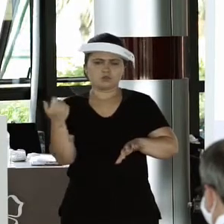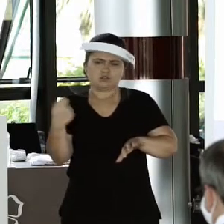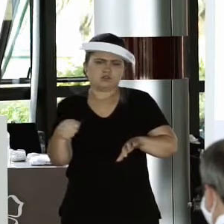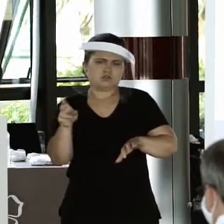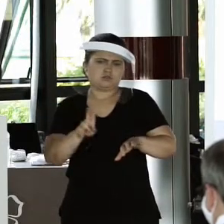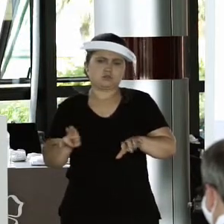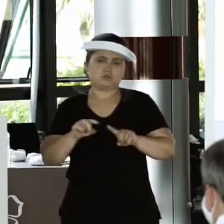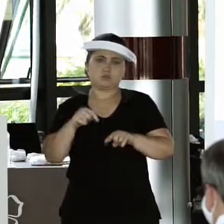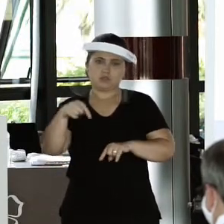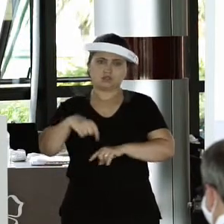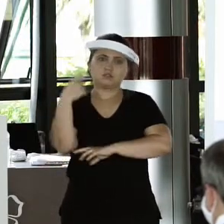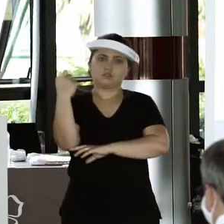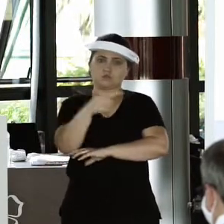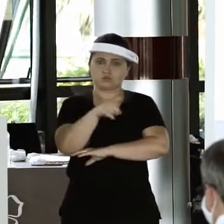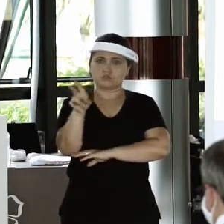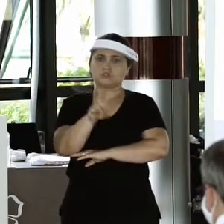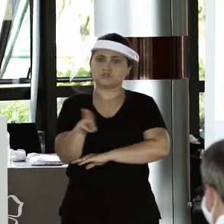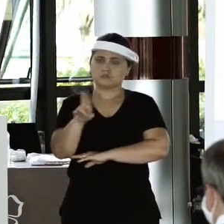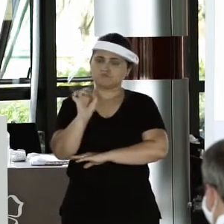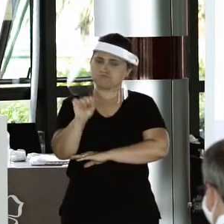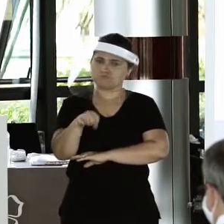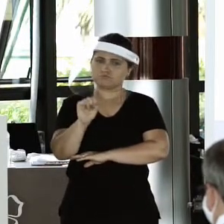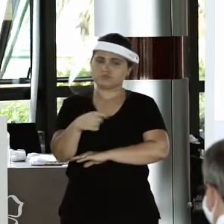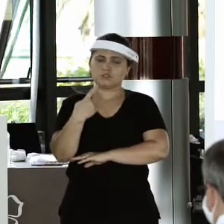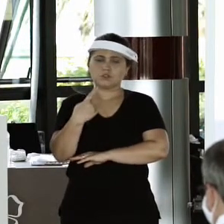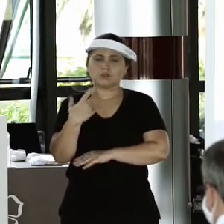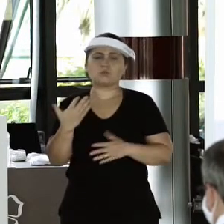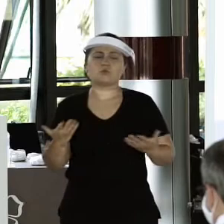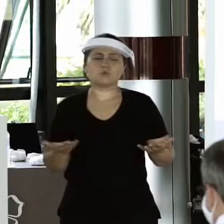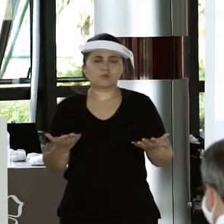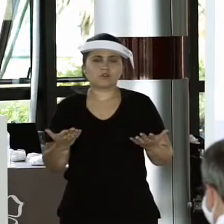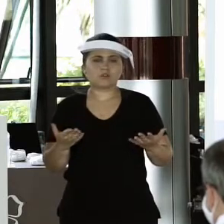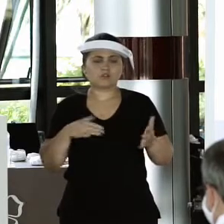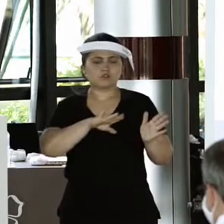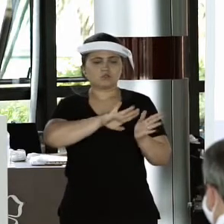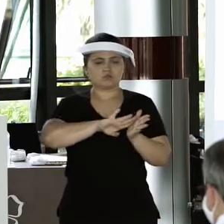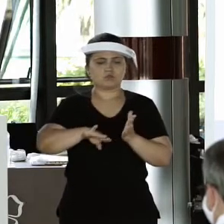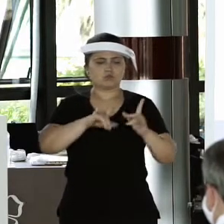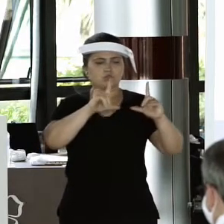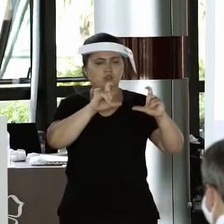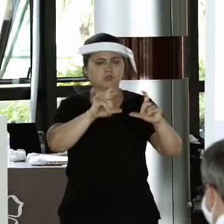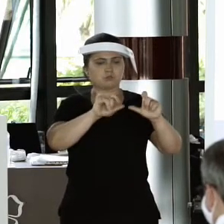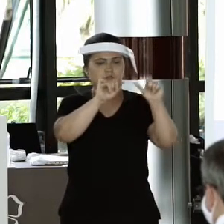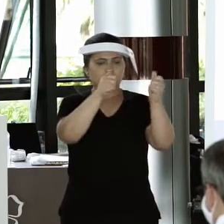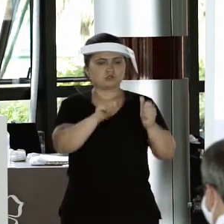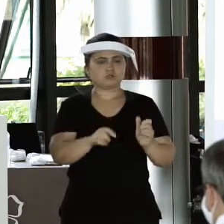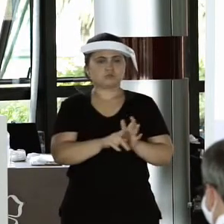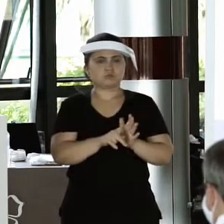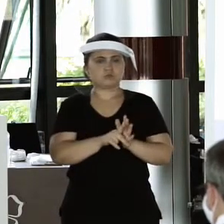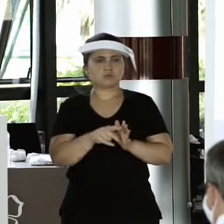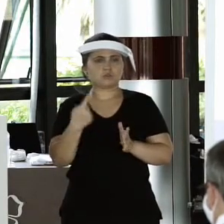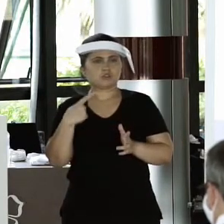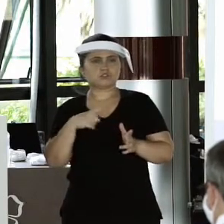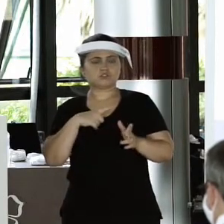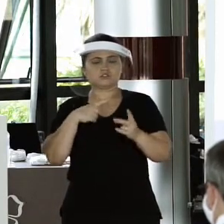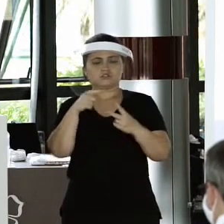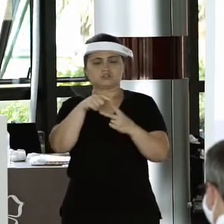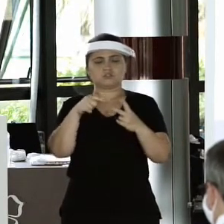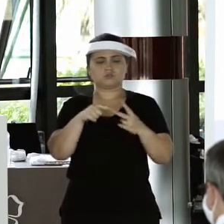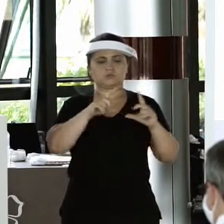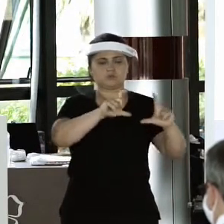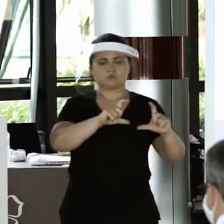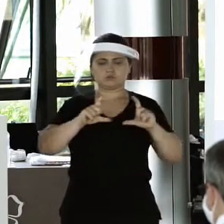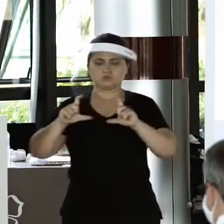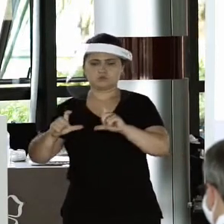aquecedor, mas aqui vocês utilizam. Aí olha aqui, foi tirada a imagem térmica e a gente tem duas